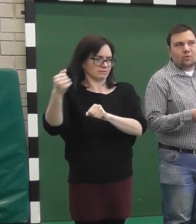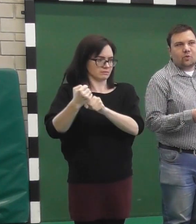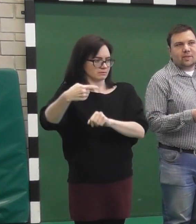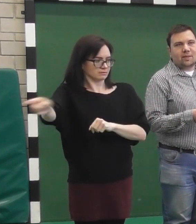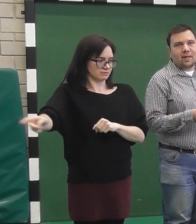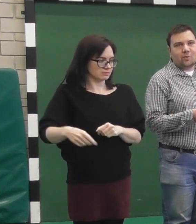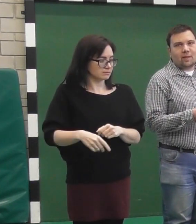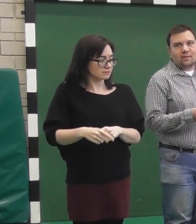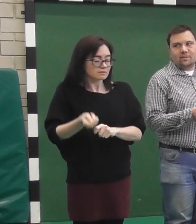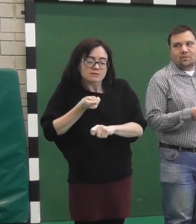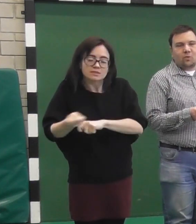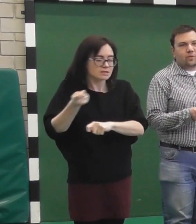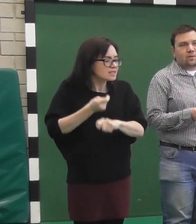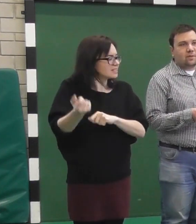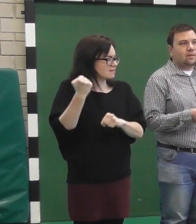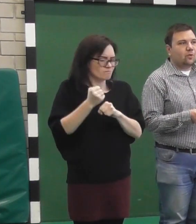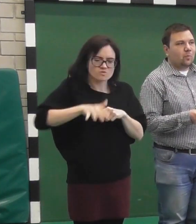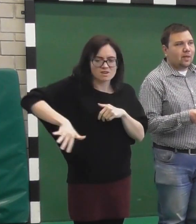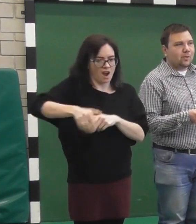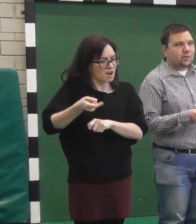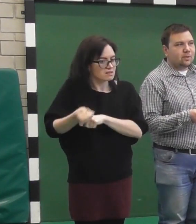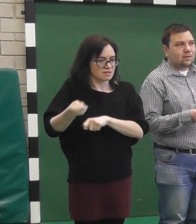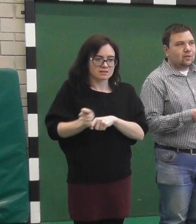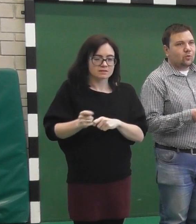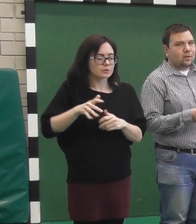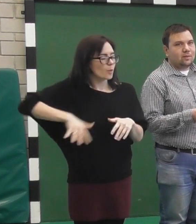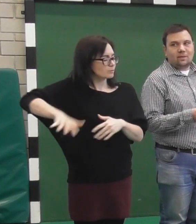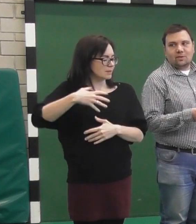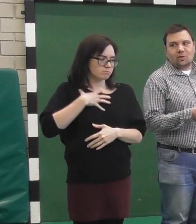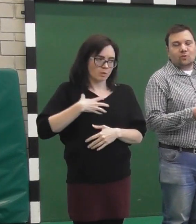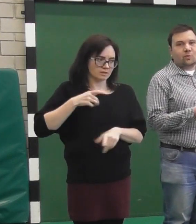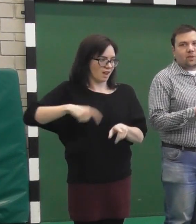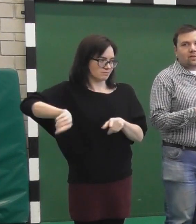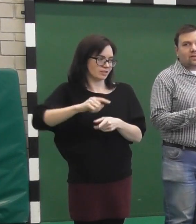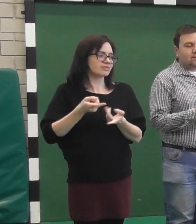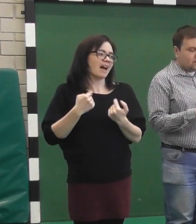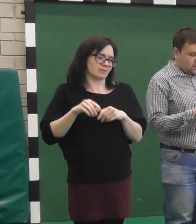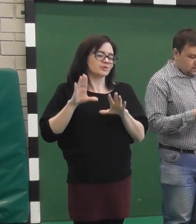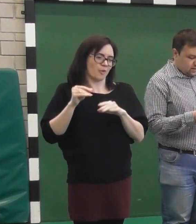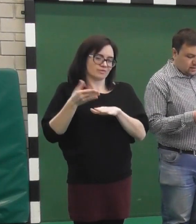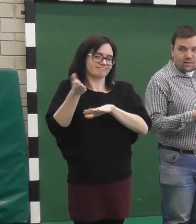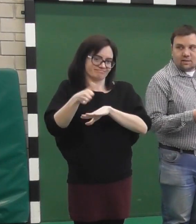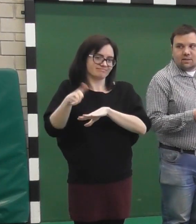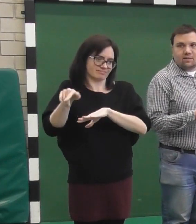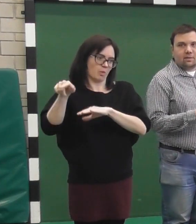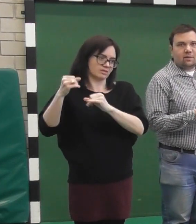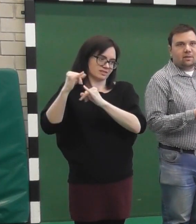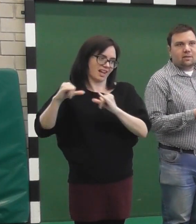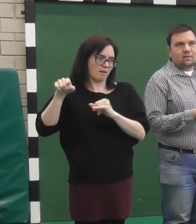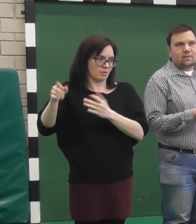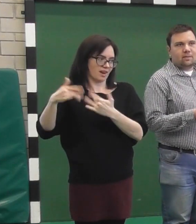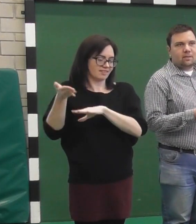ahol dolgoztatták őket, nagyon rossz körülmények között, és sokan sajnos ott maradtak.